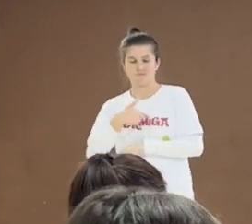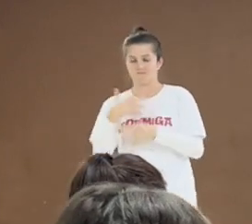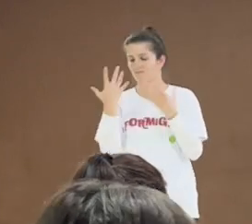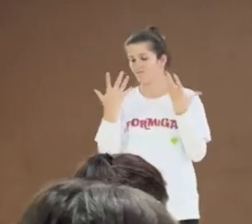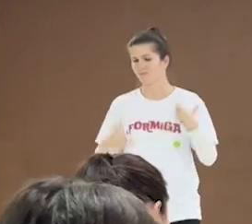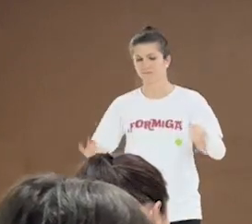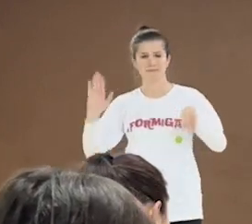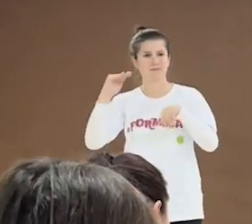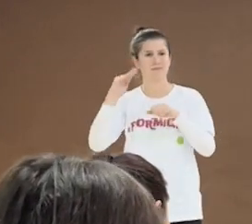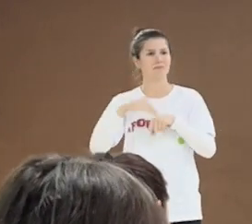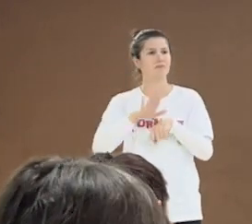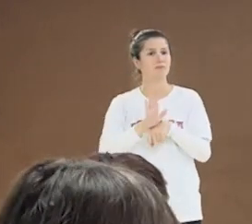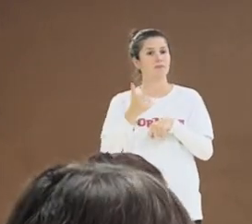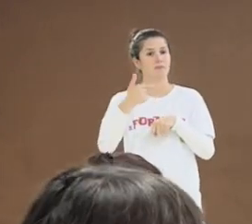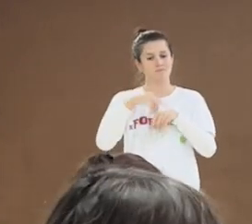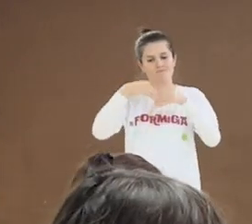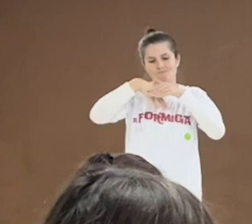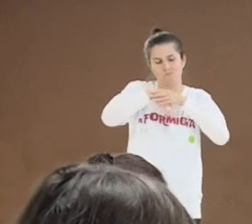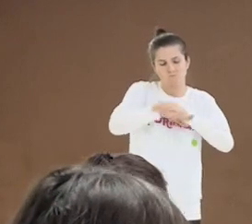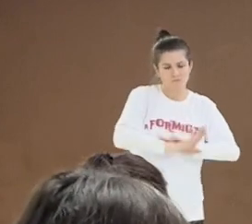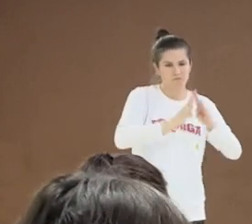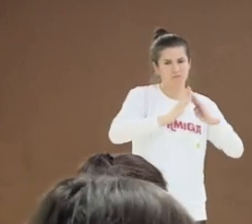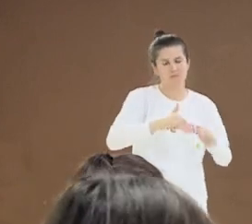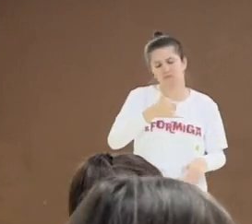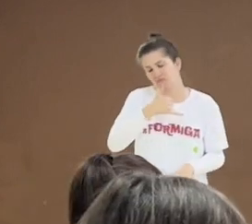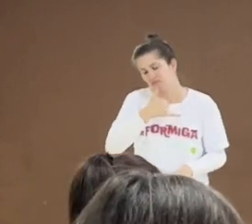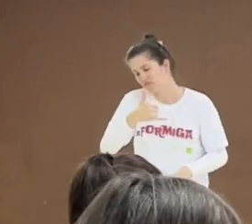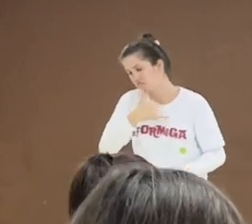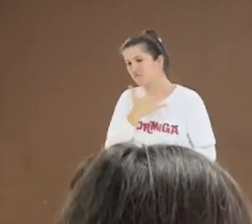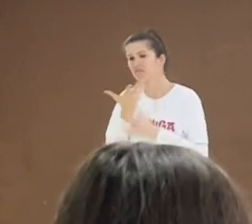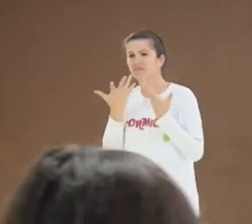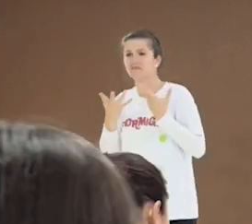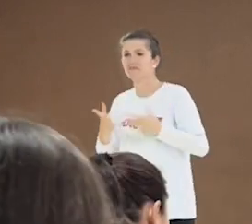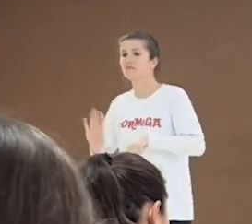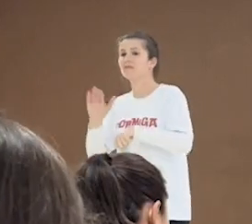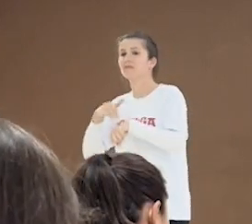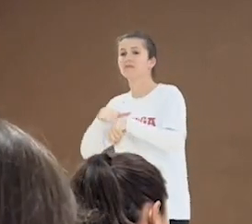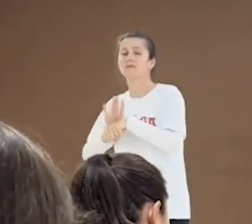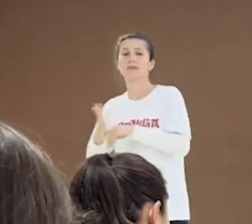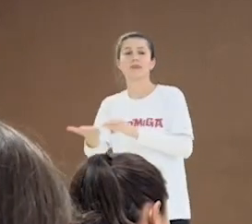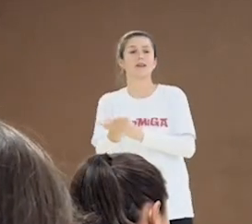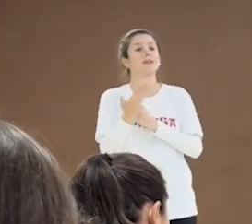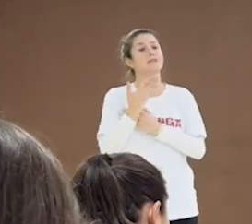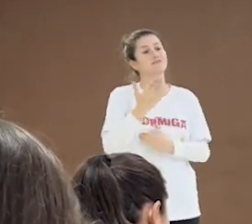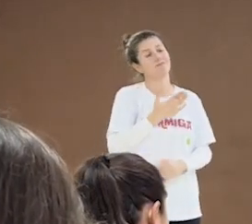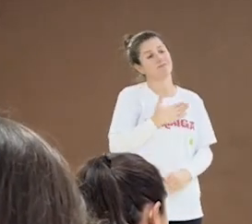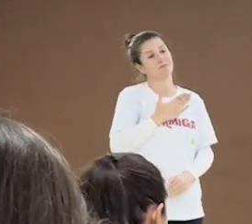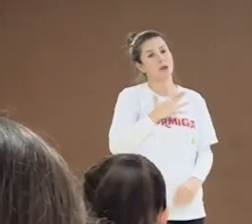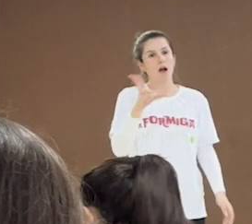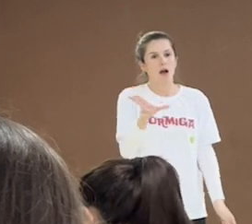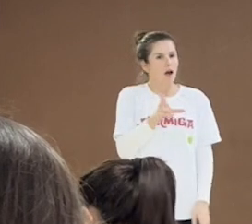morar debaixo de um buraco. Eu fiquei muito triste, senti muita sua falta. Não cuidei de mim. Nossa,